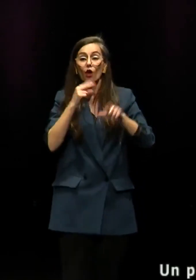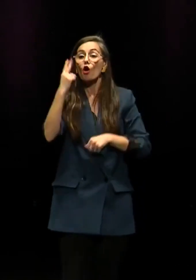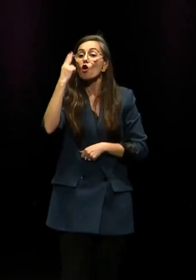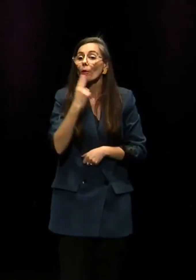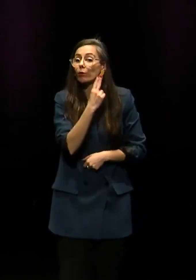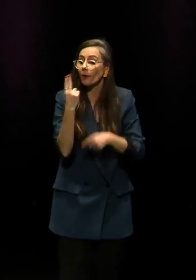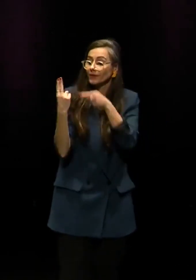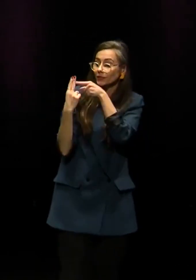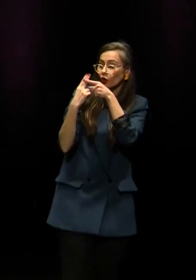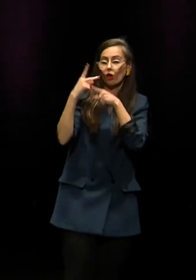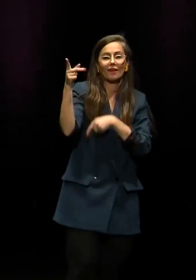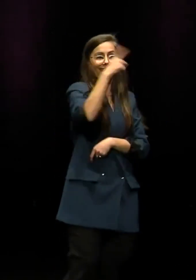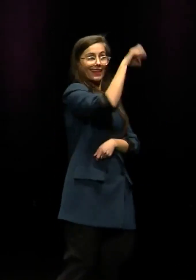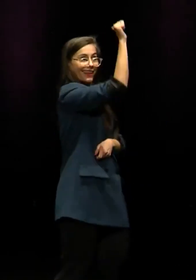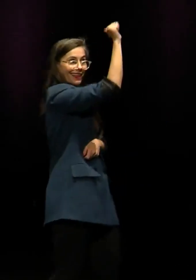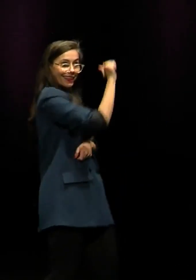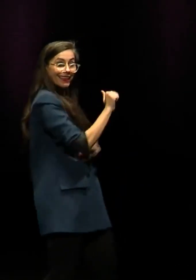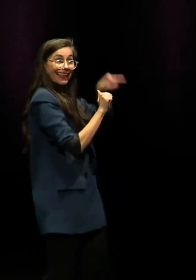Ese compromiso